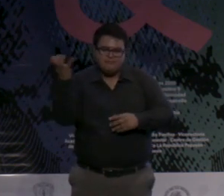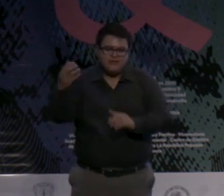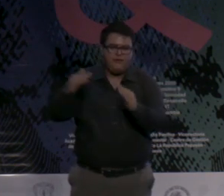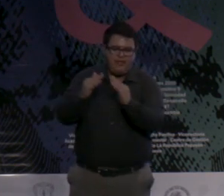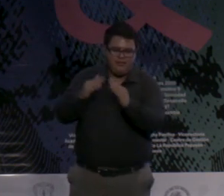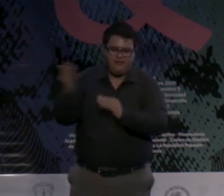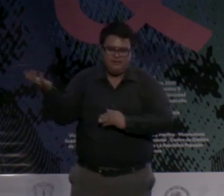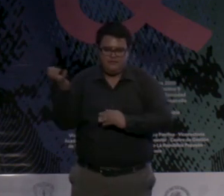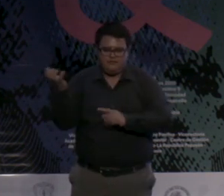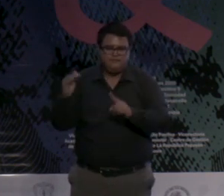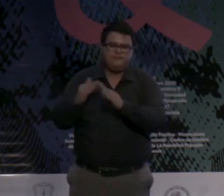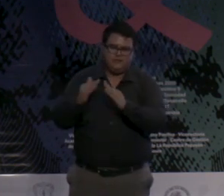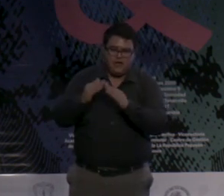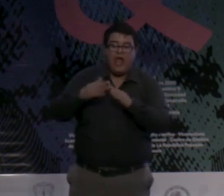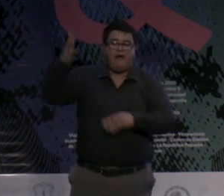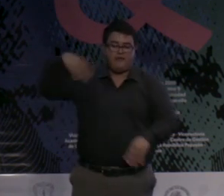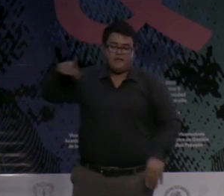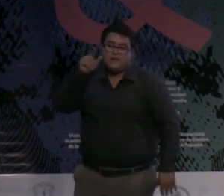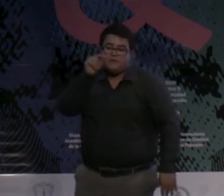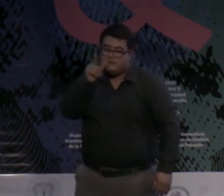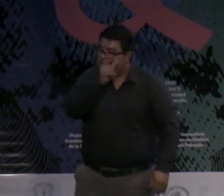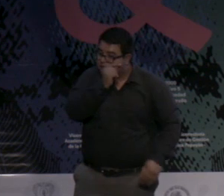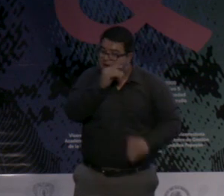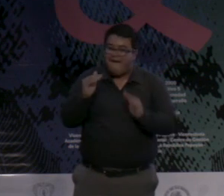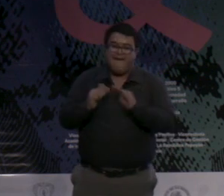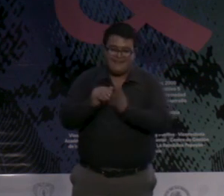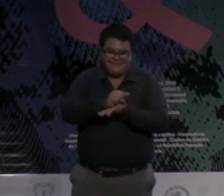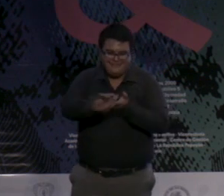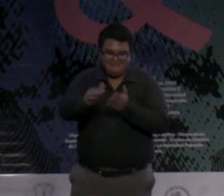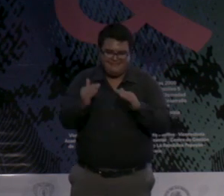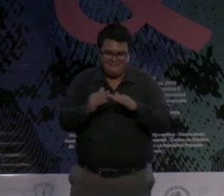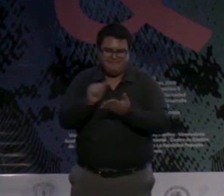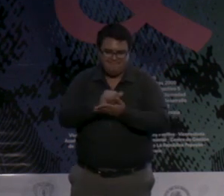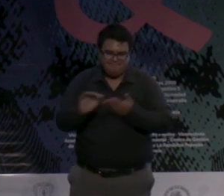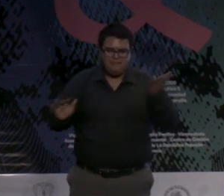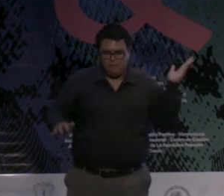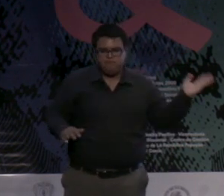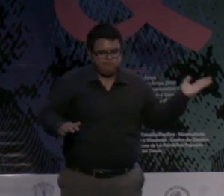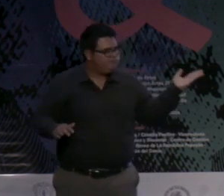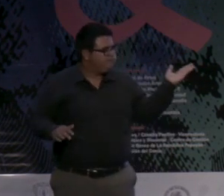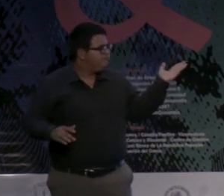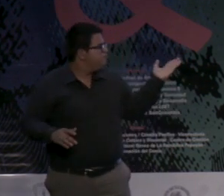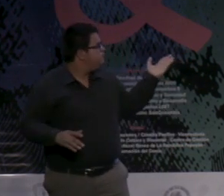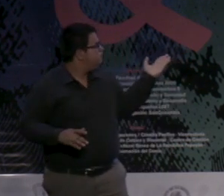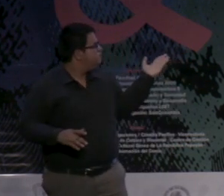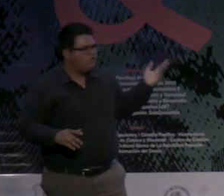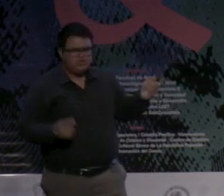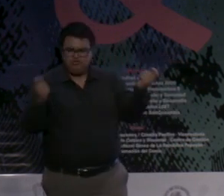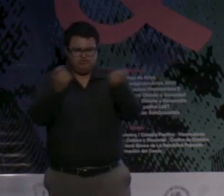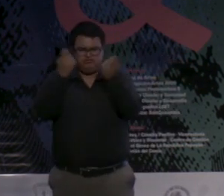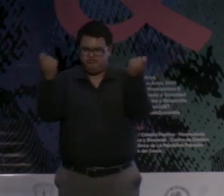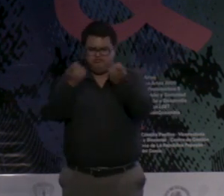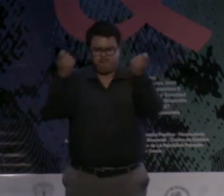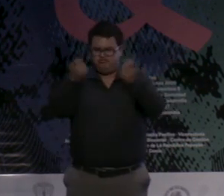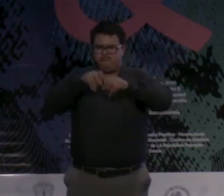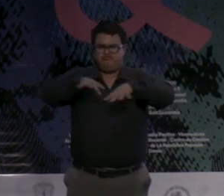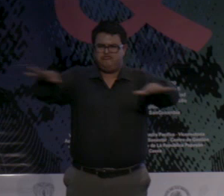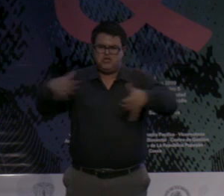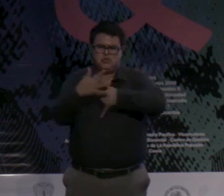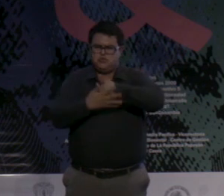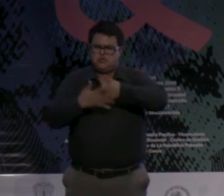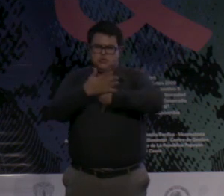interés prioritario que en el gobierno Santos fueron llamadas las casas gratis. La publicidad que por todo Colombia se fue mostrando de esa